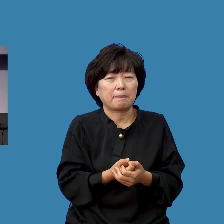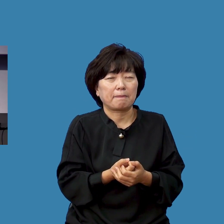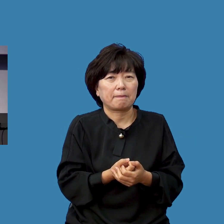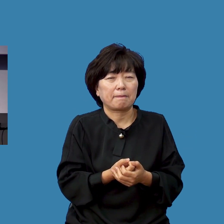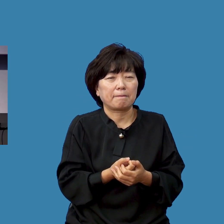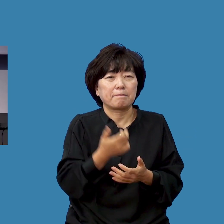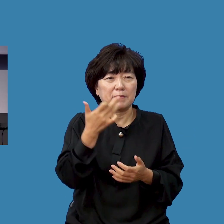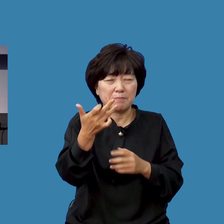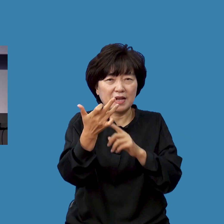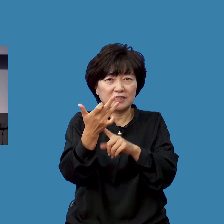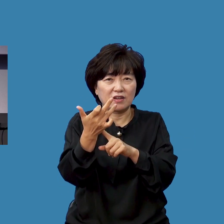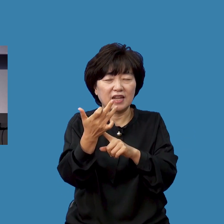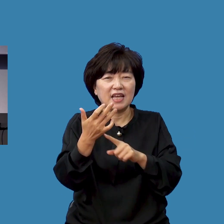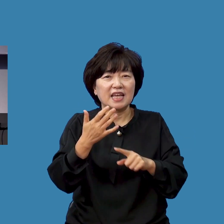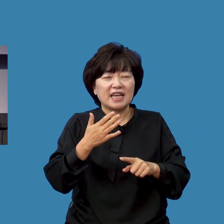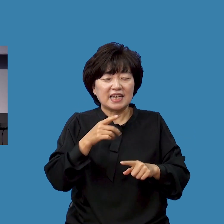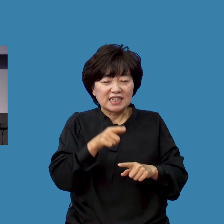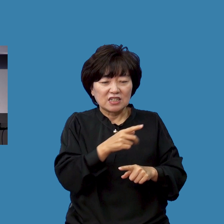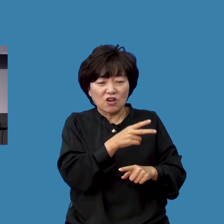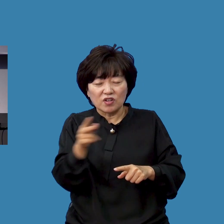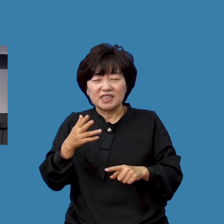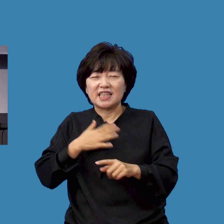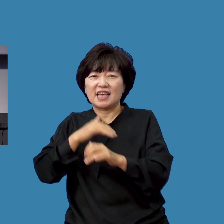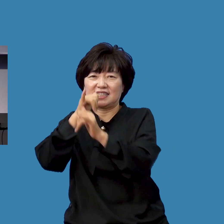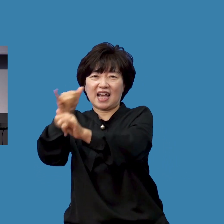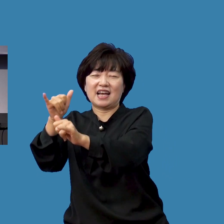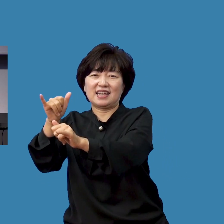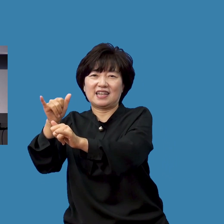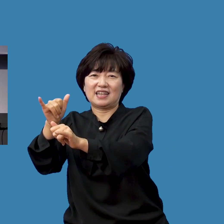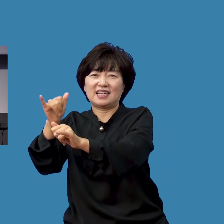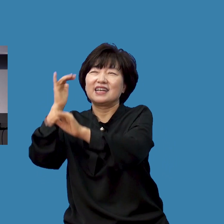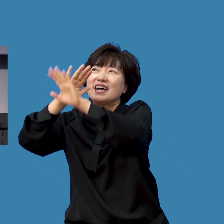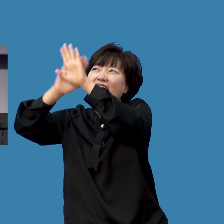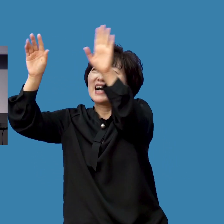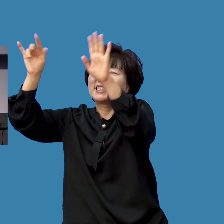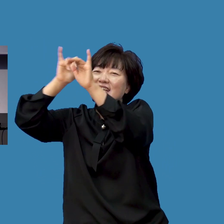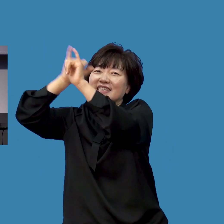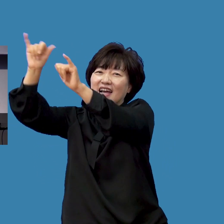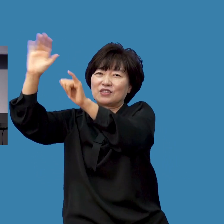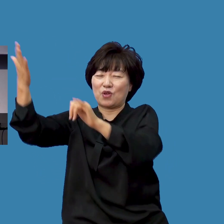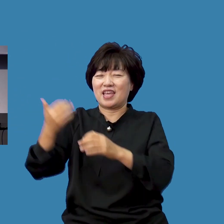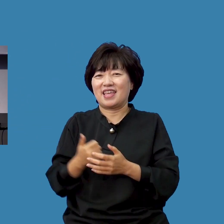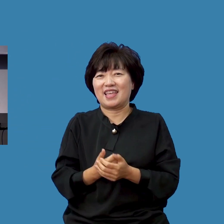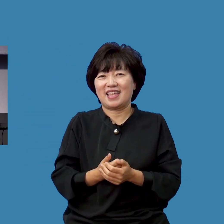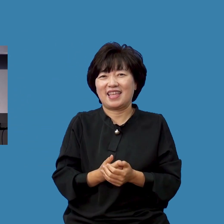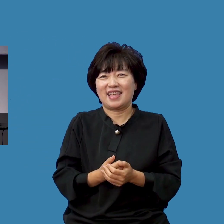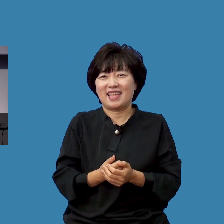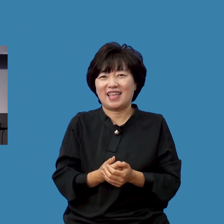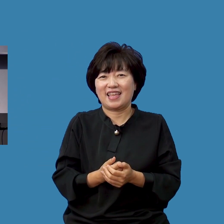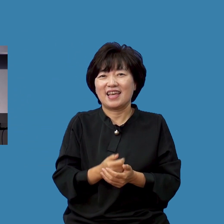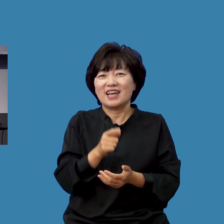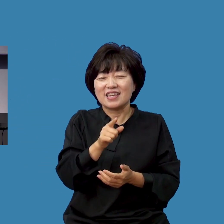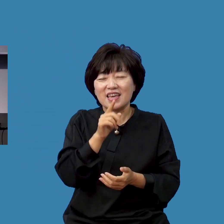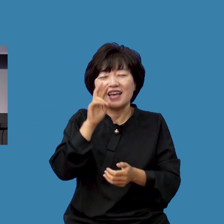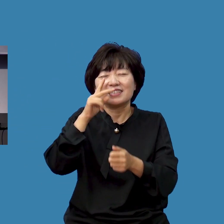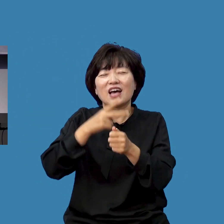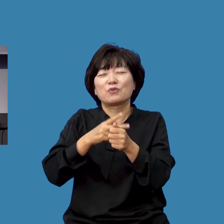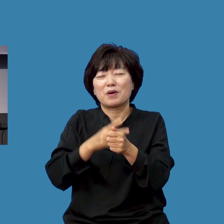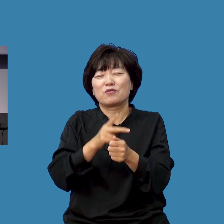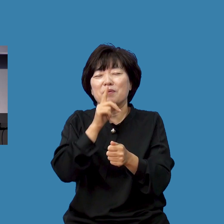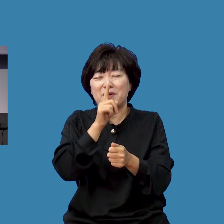18절에 뭐라고 그랬어요? 그게 내 상이라는 거예요. 내 상. 하늘에서의 상이 된다는 거예요. 이게